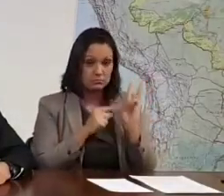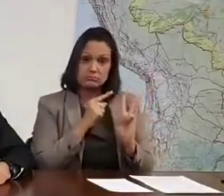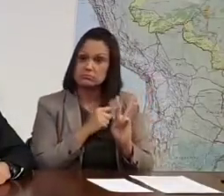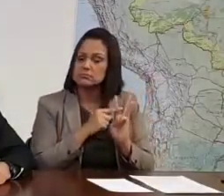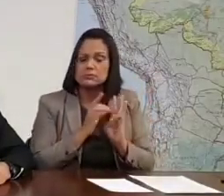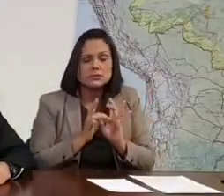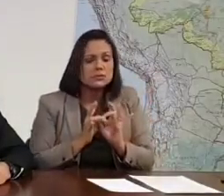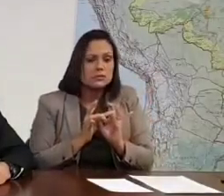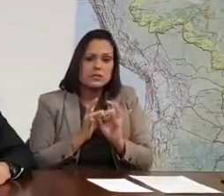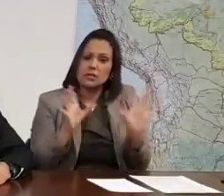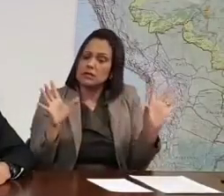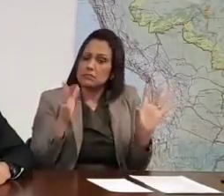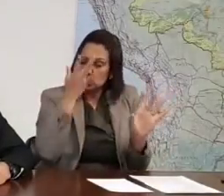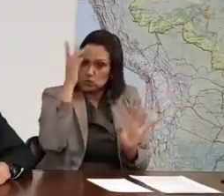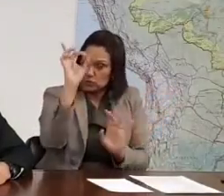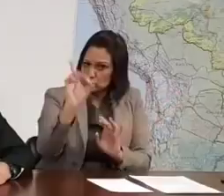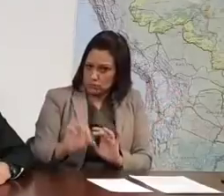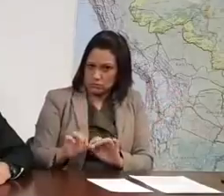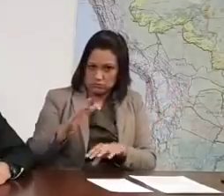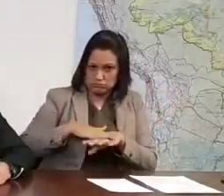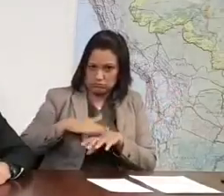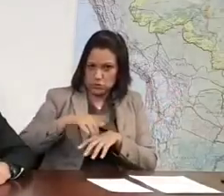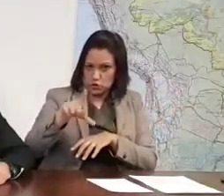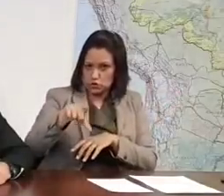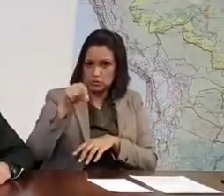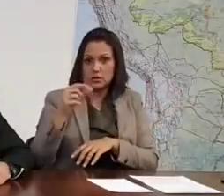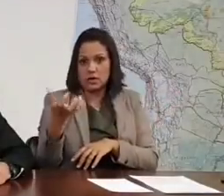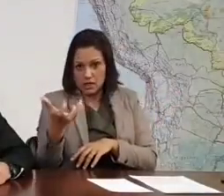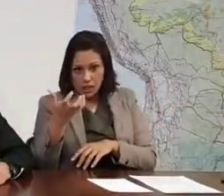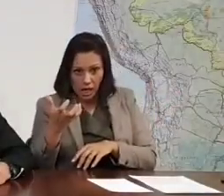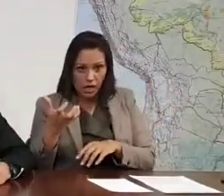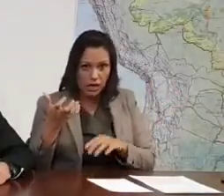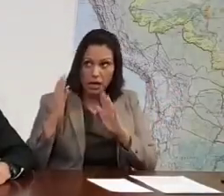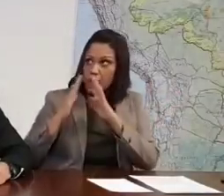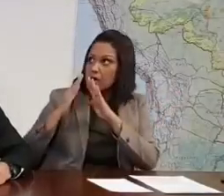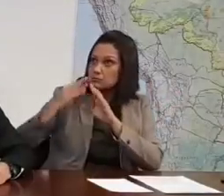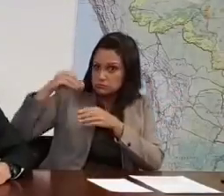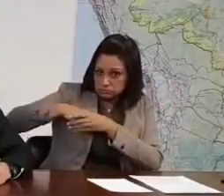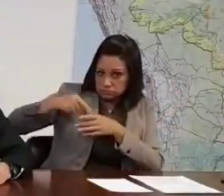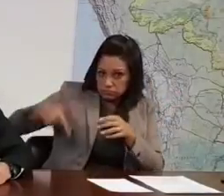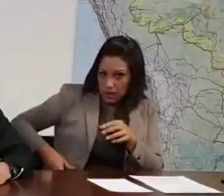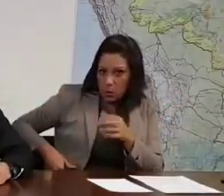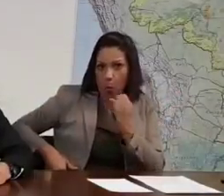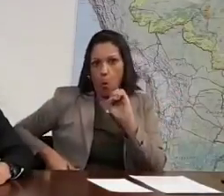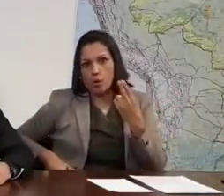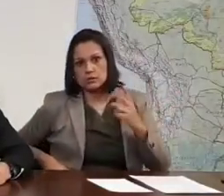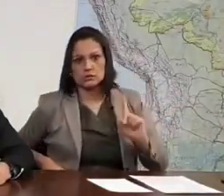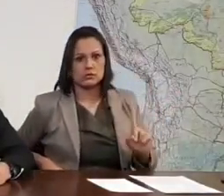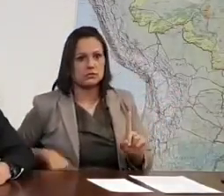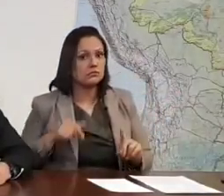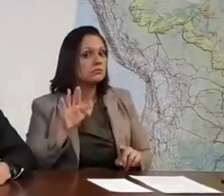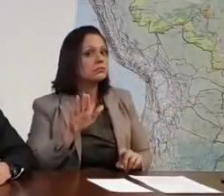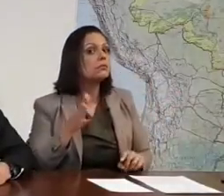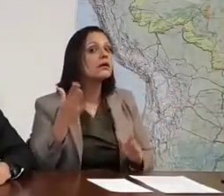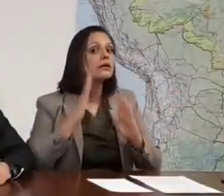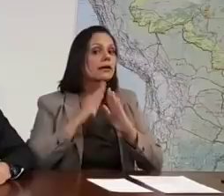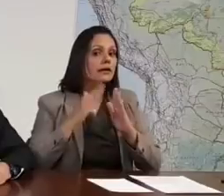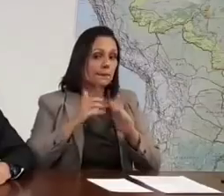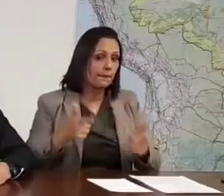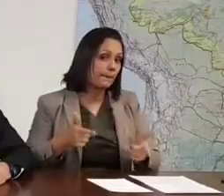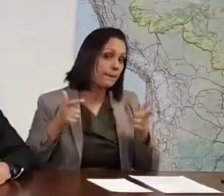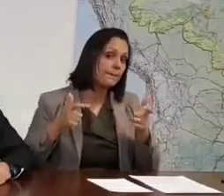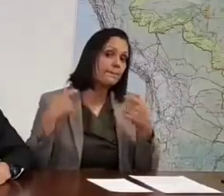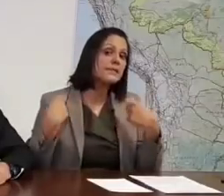o livre direito. A pessoa escolhe se ela quer ou não ter uma arma em casa. Agora, para ela ter esta arma em casa, ela